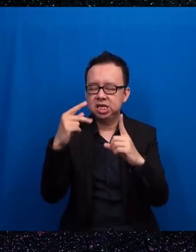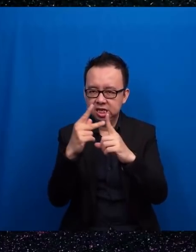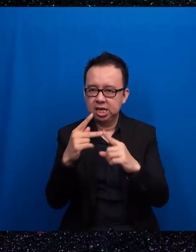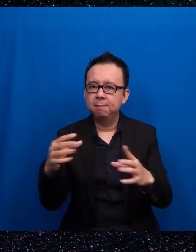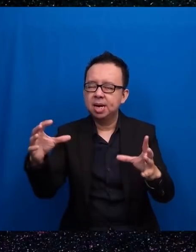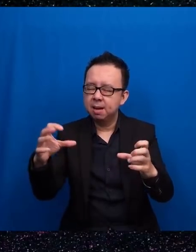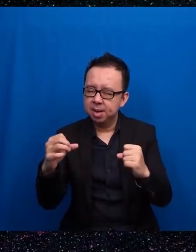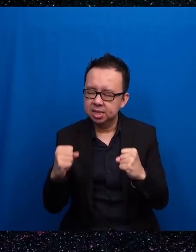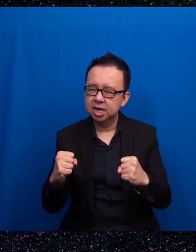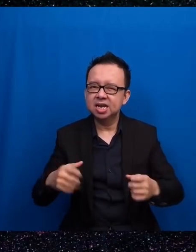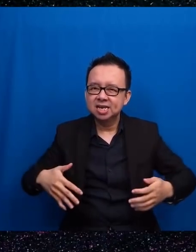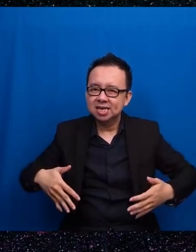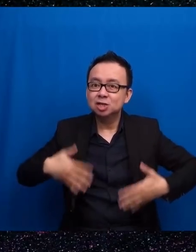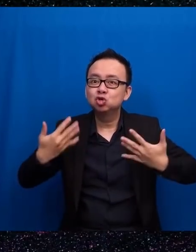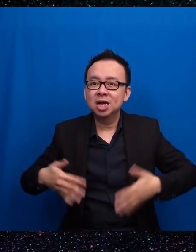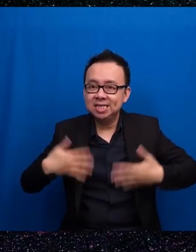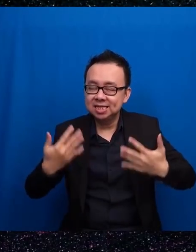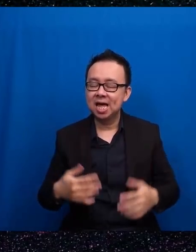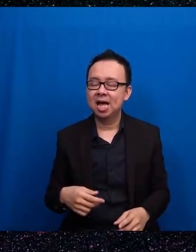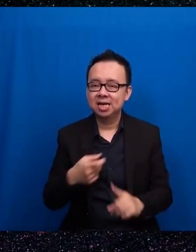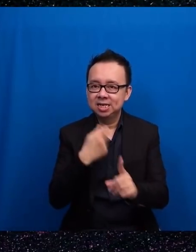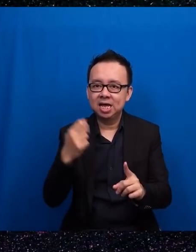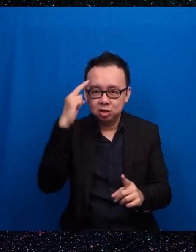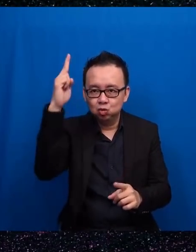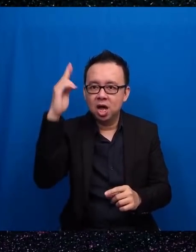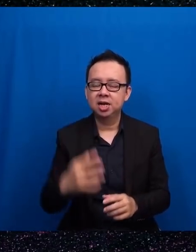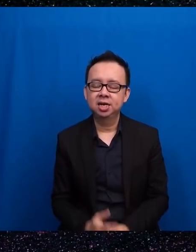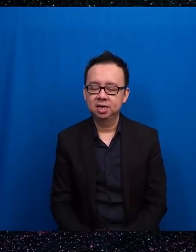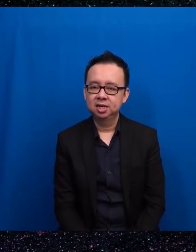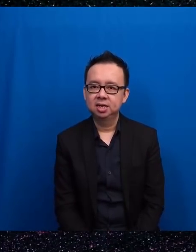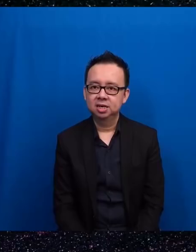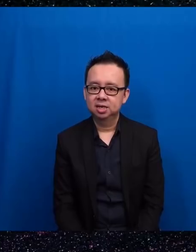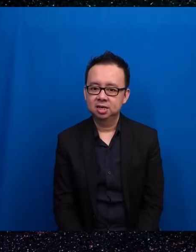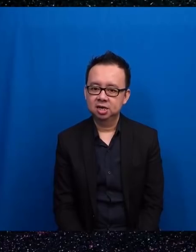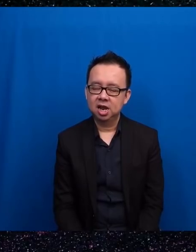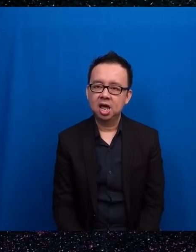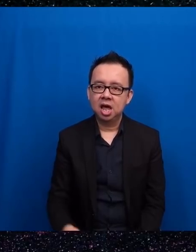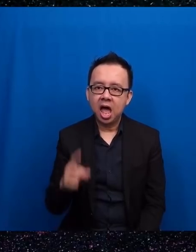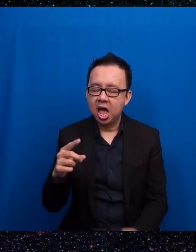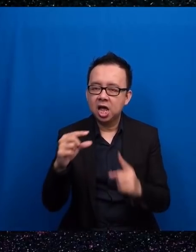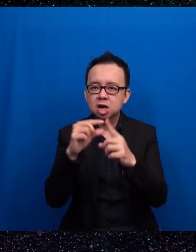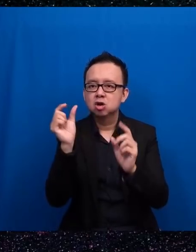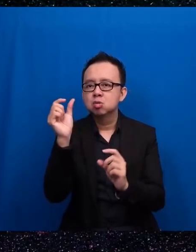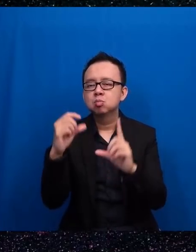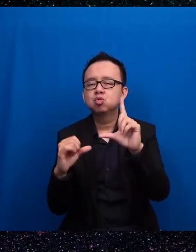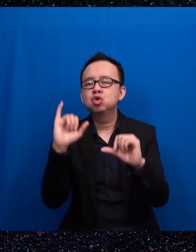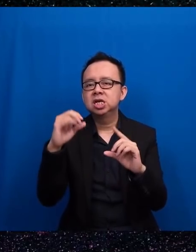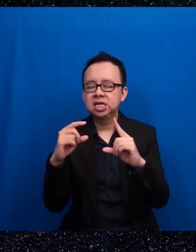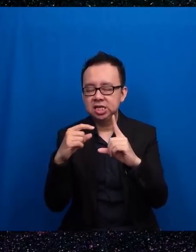the true joy of the Lord. Sukacita karena Tuhan akan pulih kembali di hati orang-orang